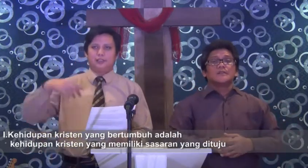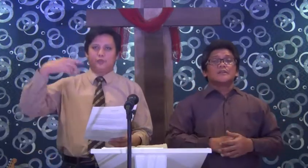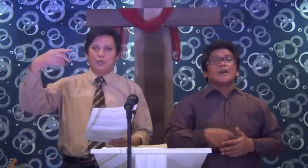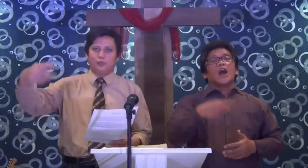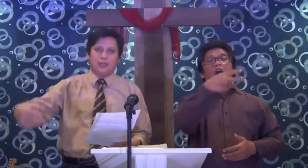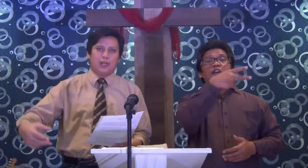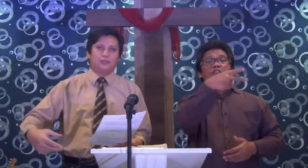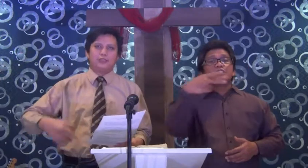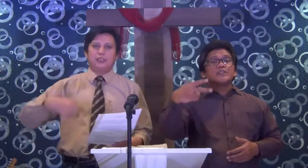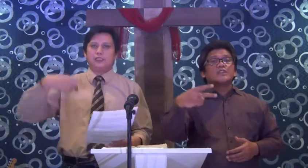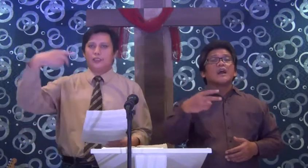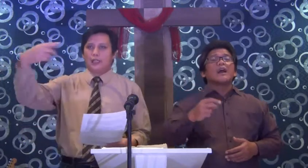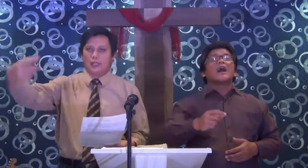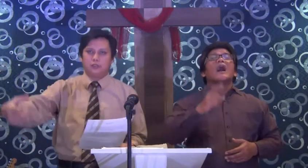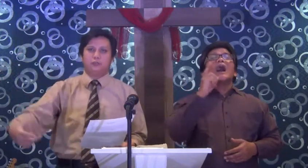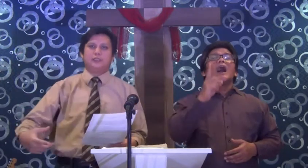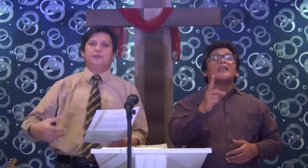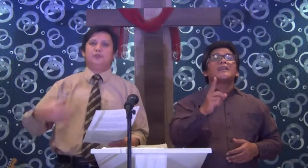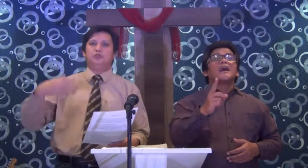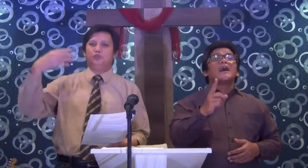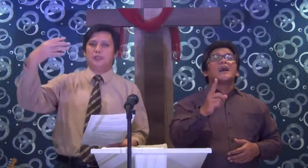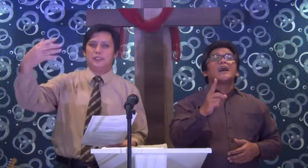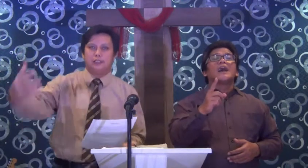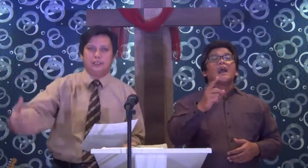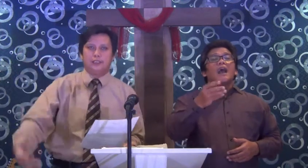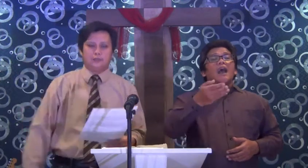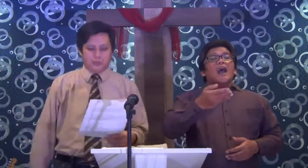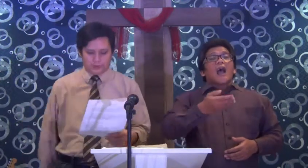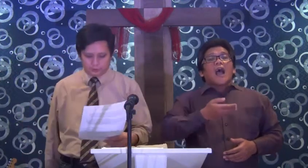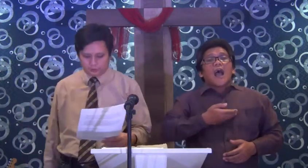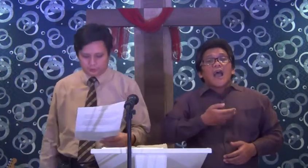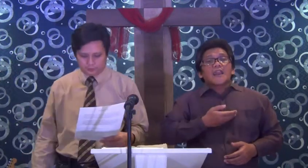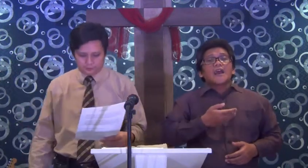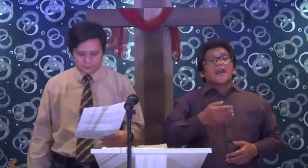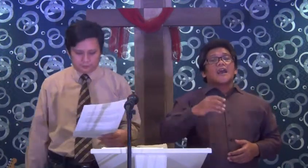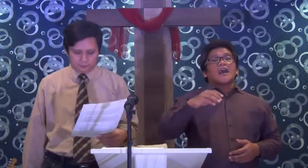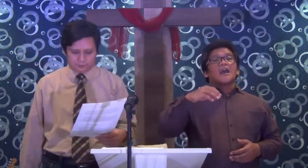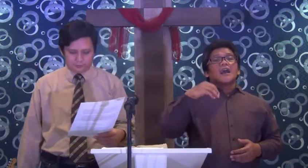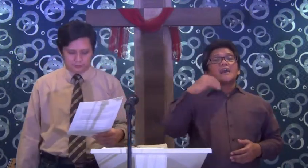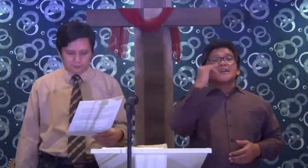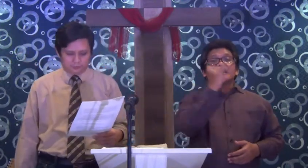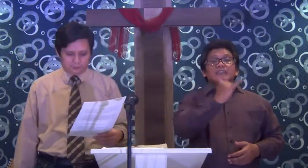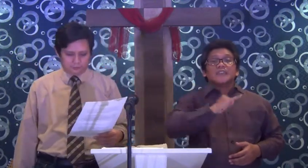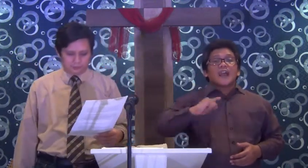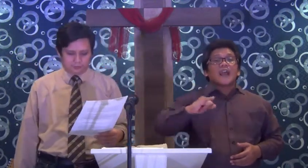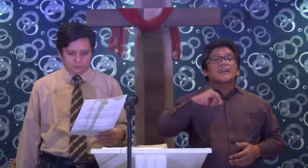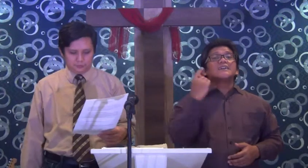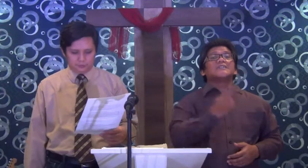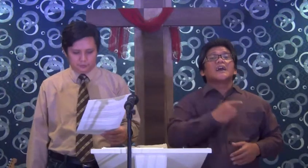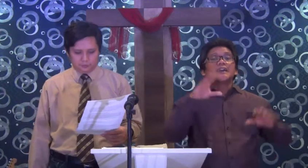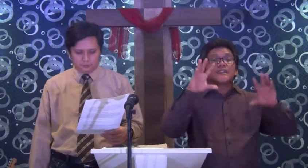Artinya ada sesuatu yang harus kita kerjakan untuk mencapai tujuan kita di dalam Kristus.